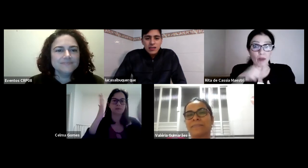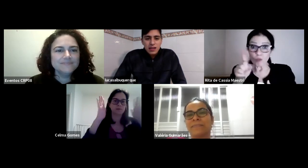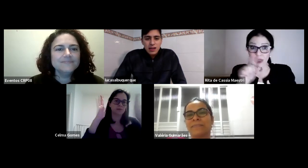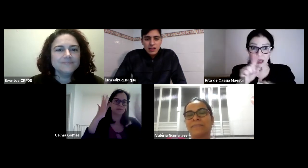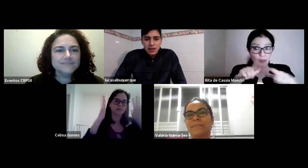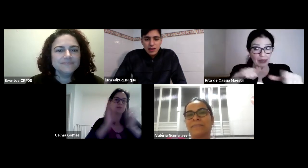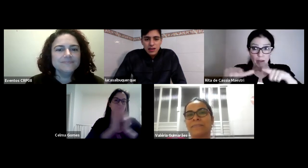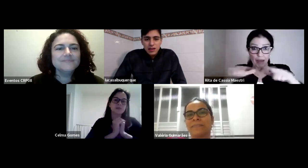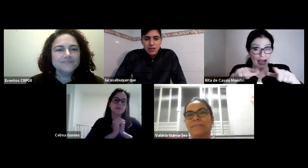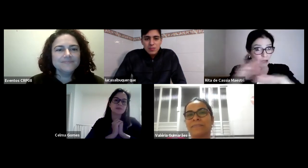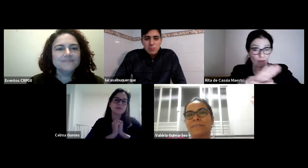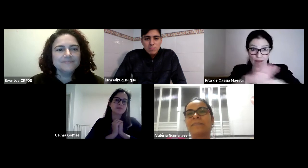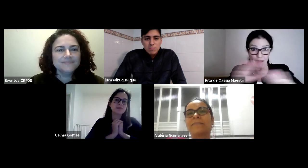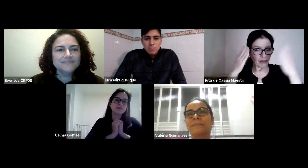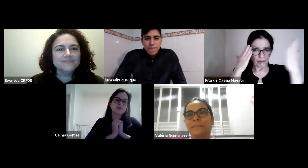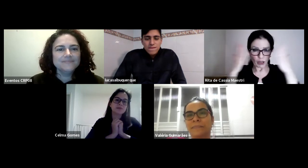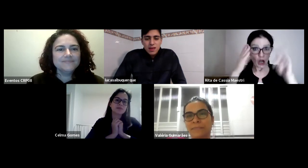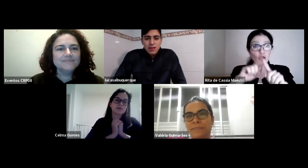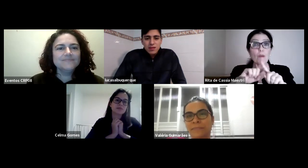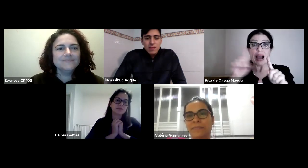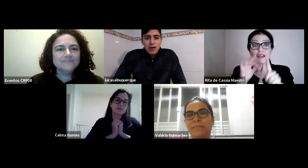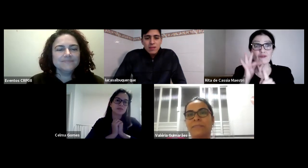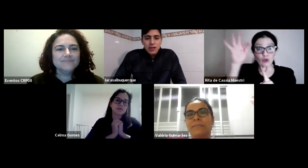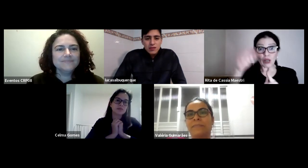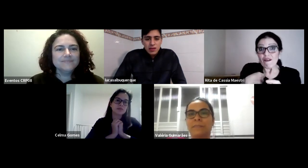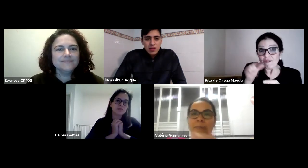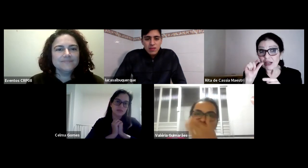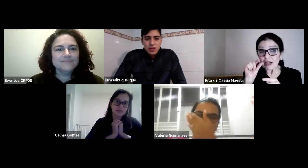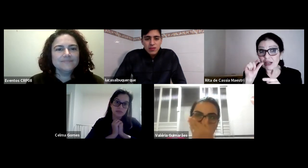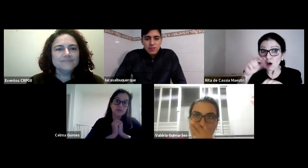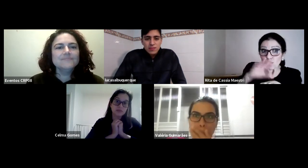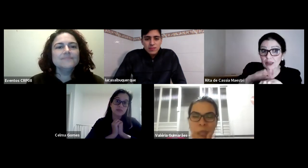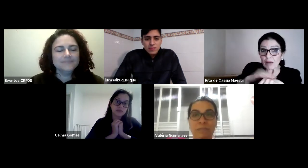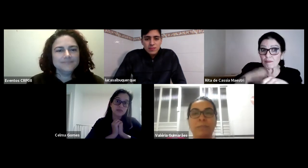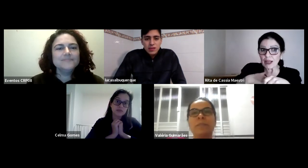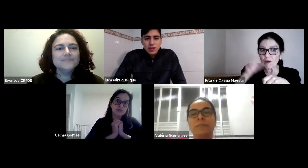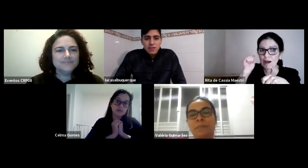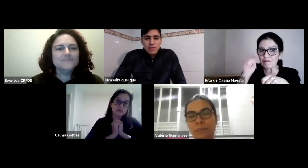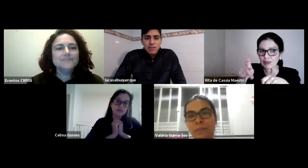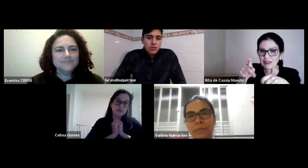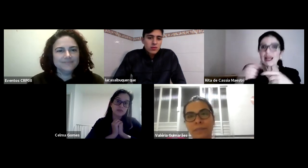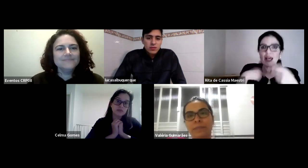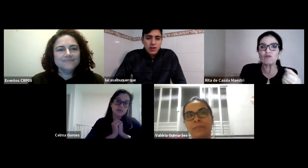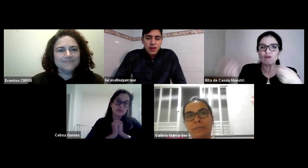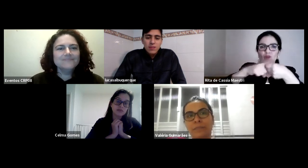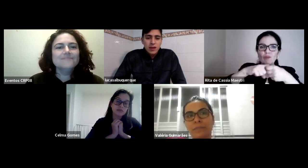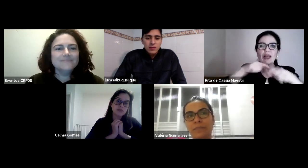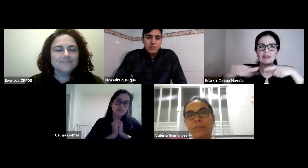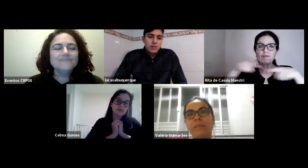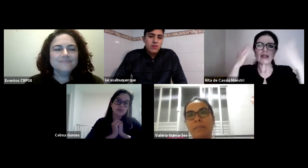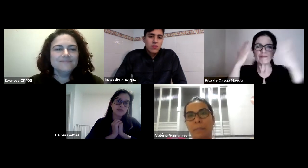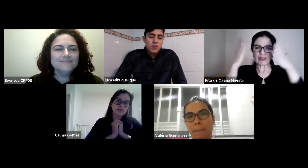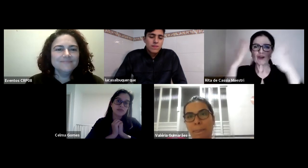convidar, estarei aqui. Eu não trabalho mais no atendimento por conta do tempo,